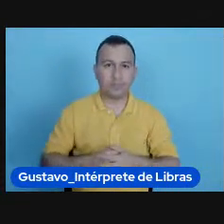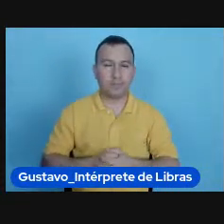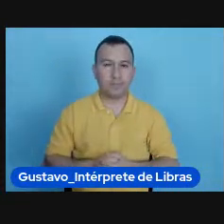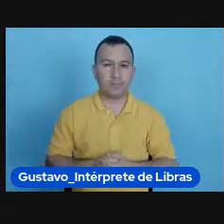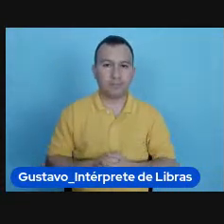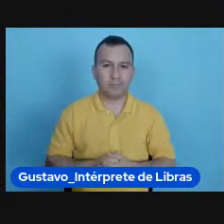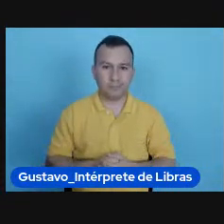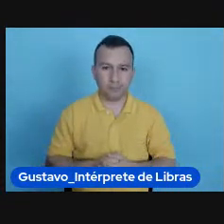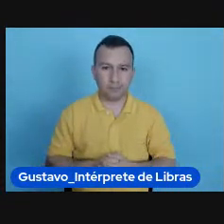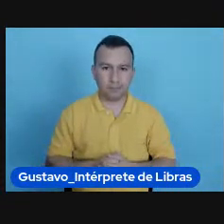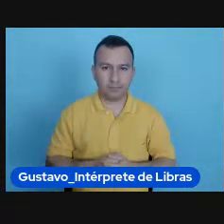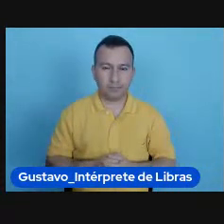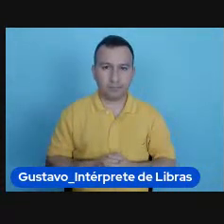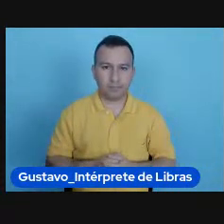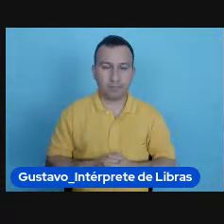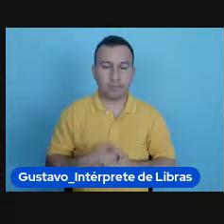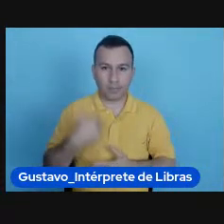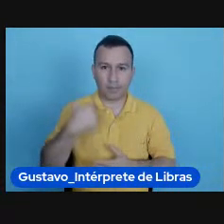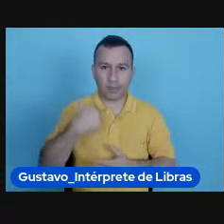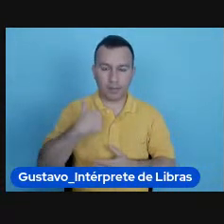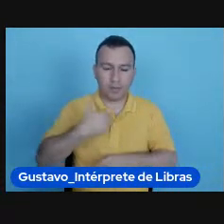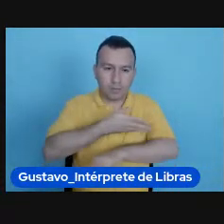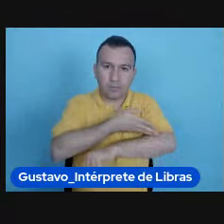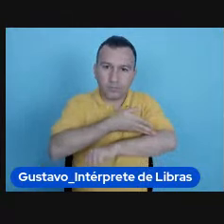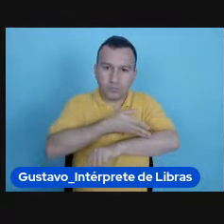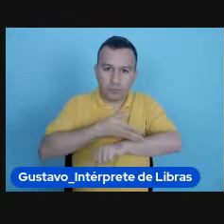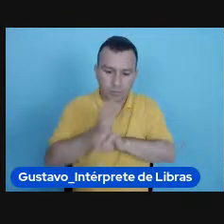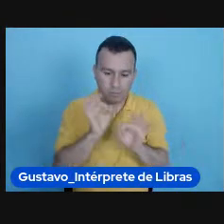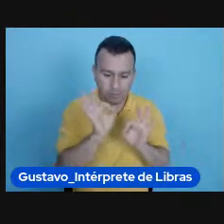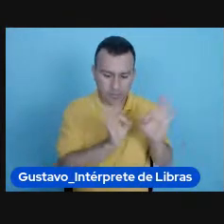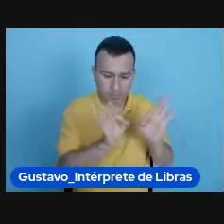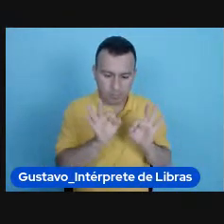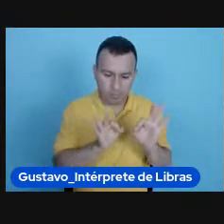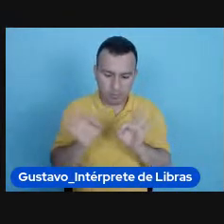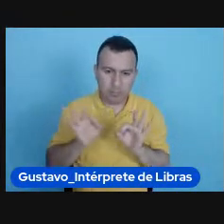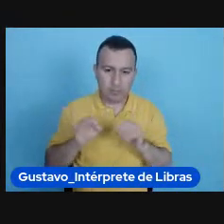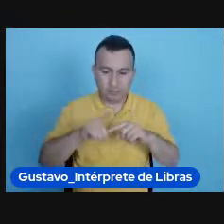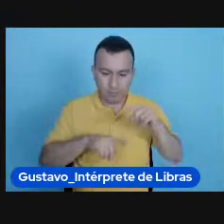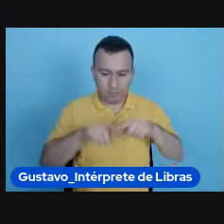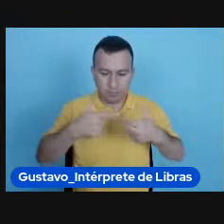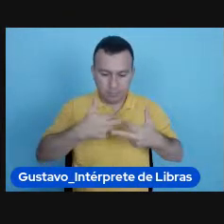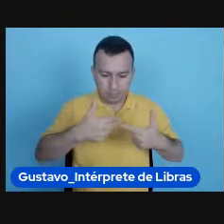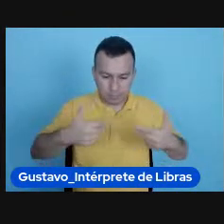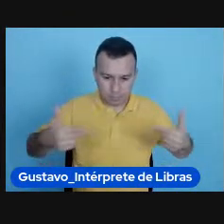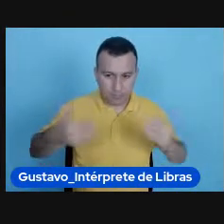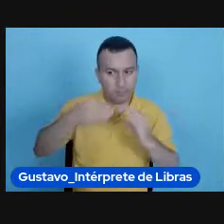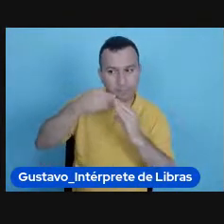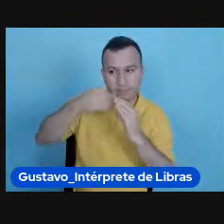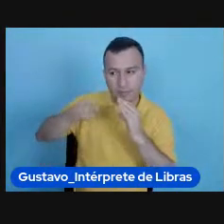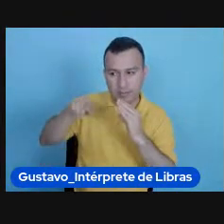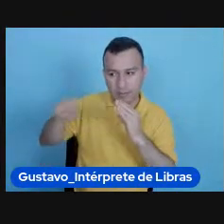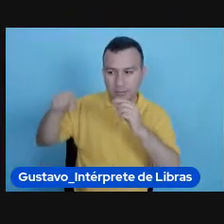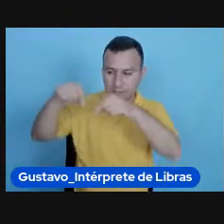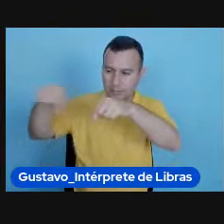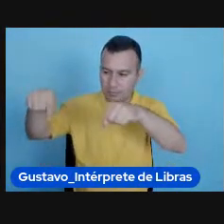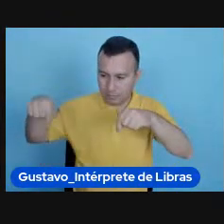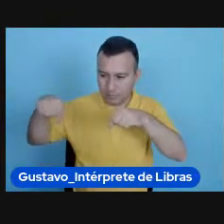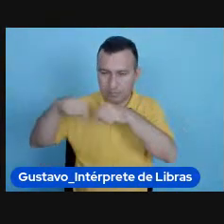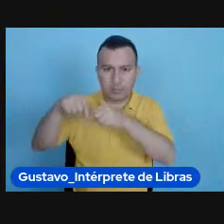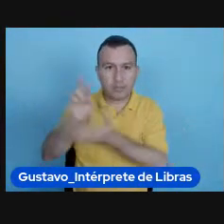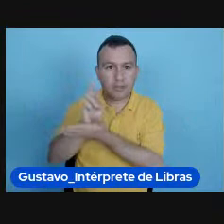um material e mando para a sala multimeios, elas dão uma estudada e eles me ajudam a